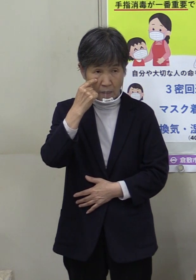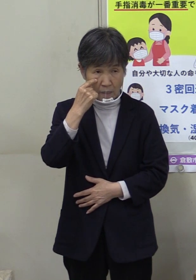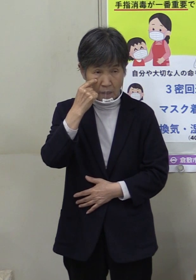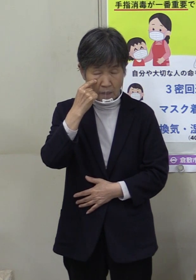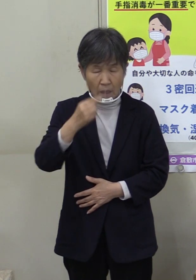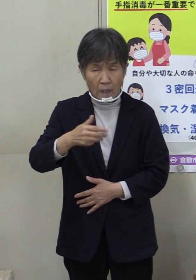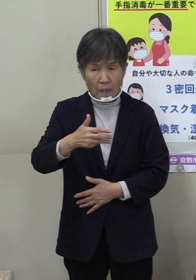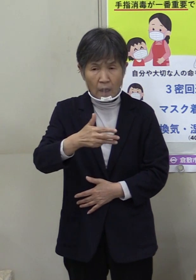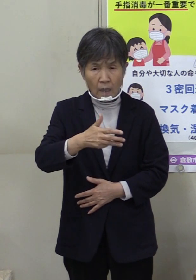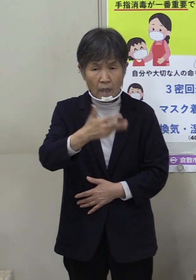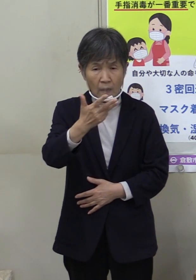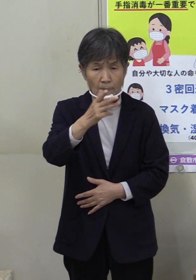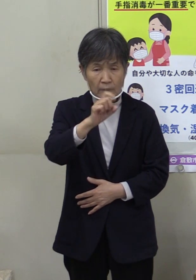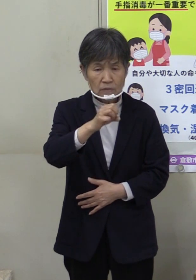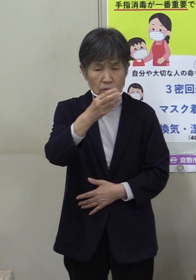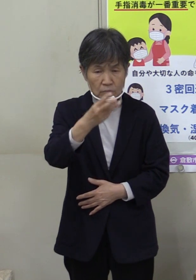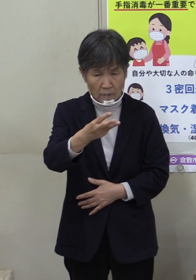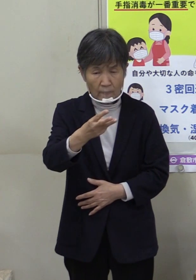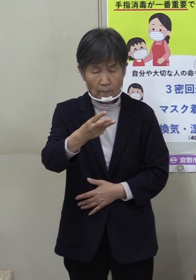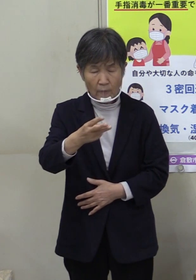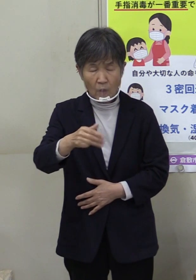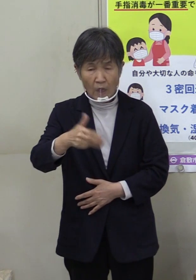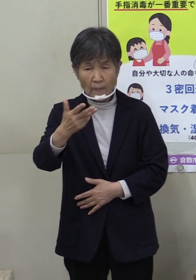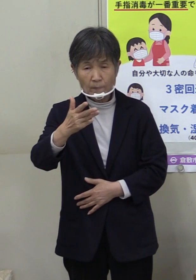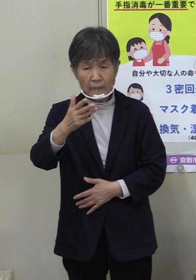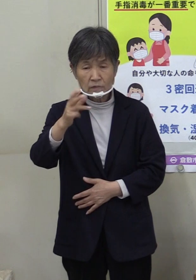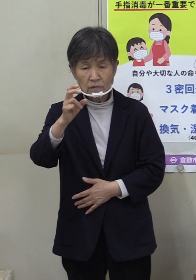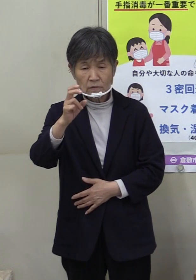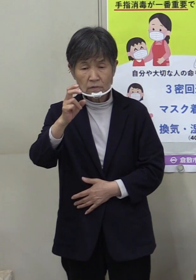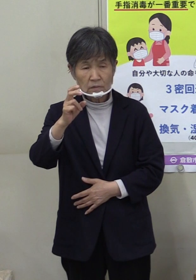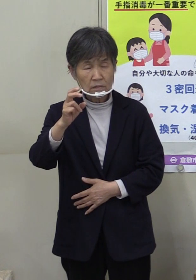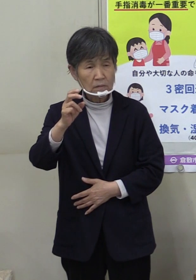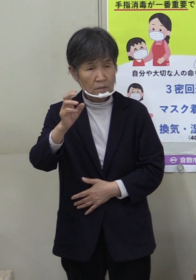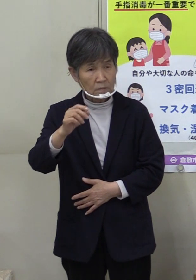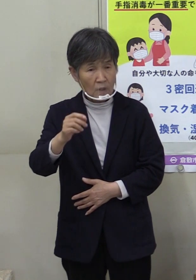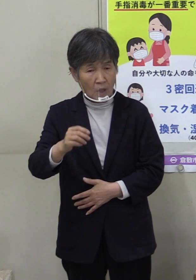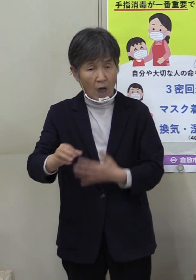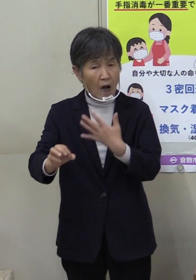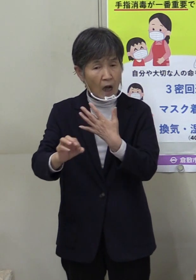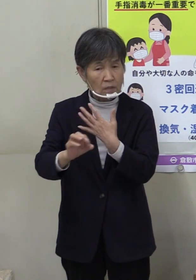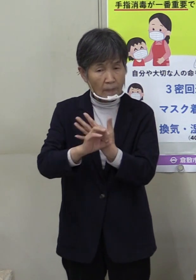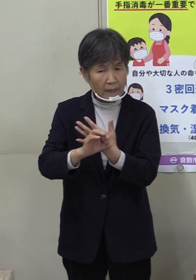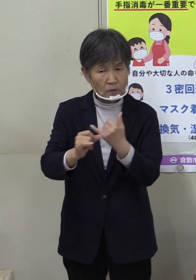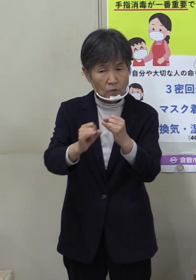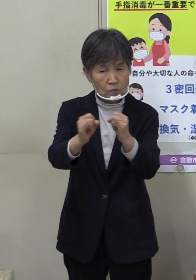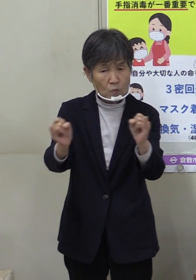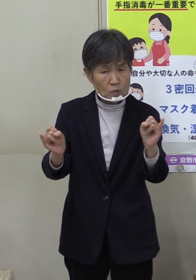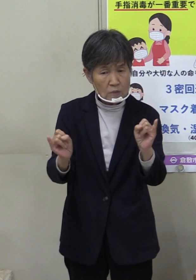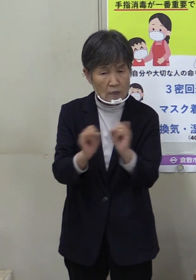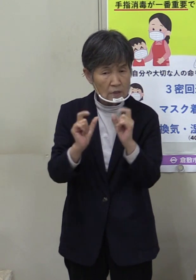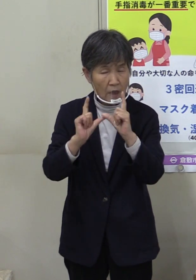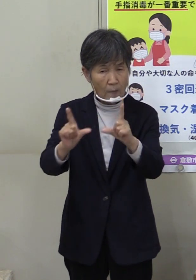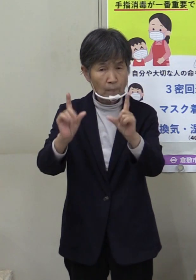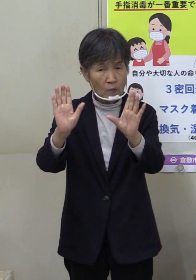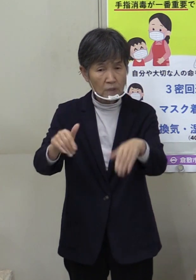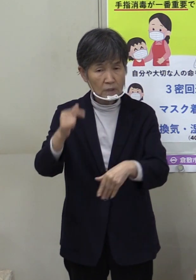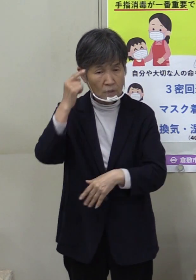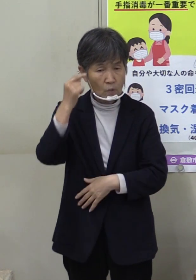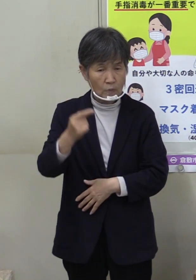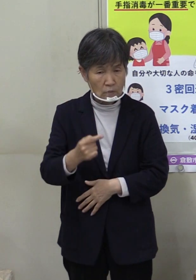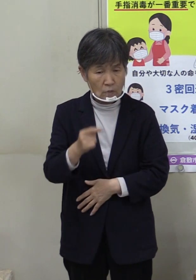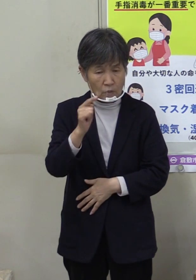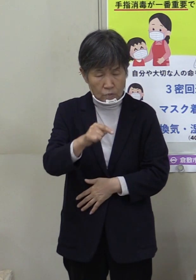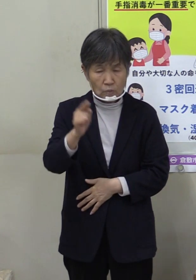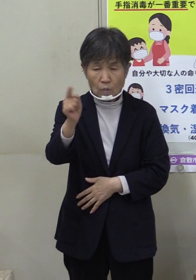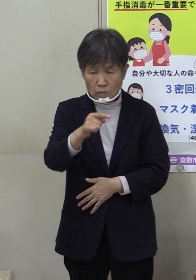これ813例目も913例目も20代女性アルバイトというふうな確か、ご発表だったと思いますが、その方々とこ